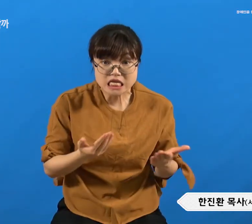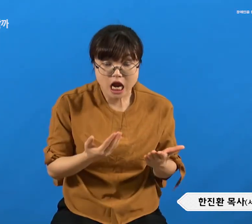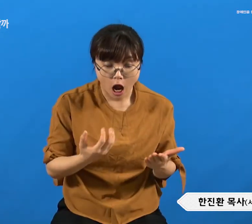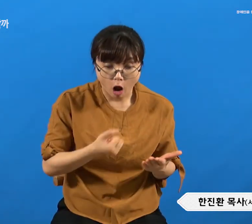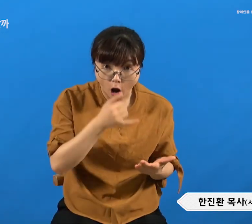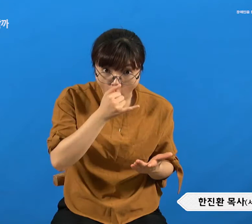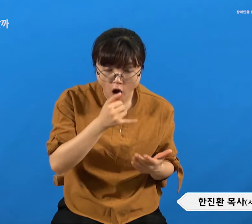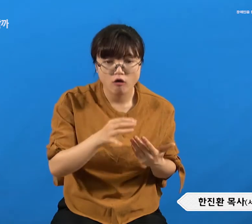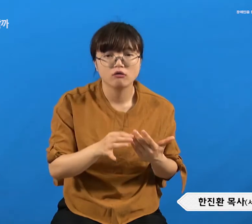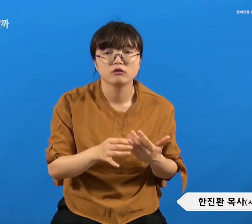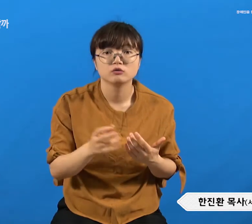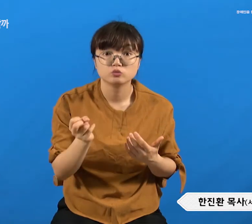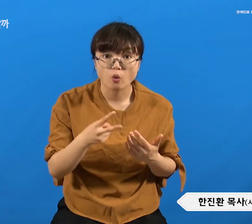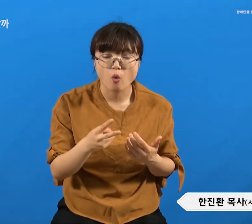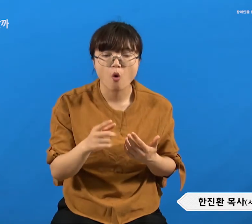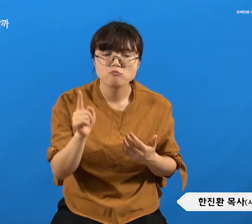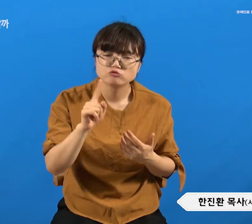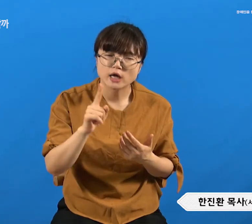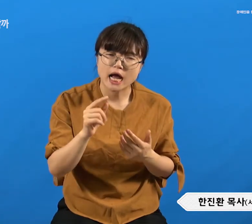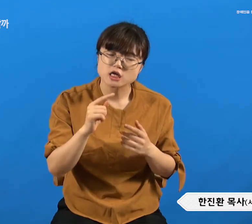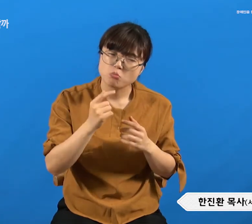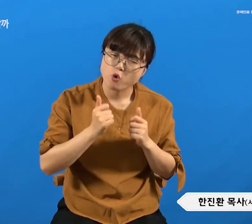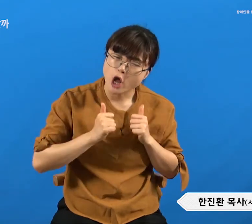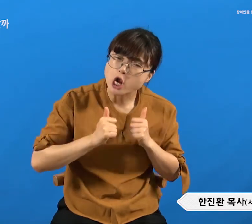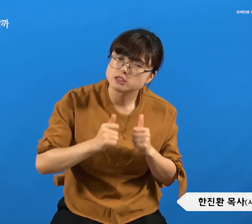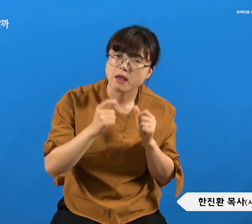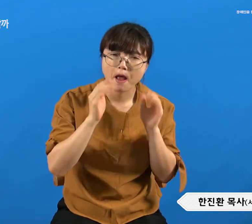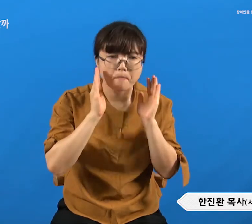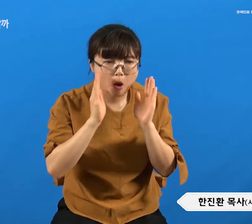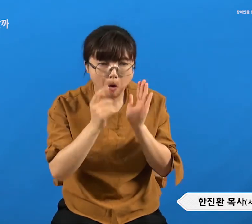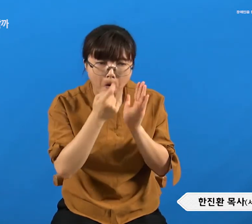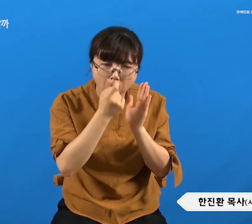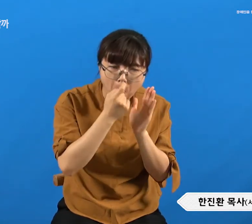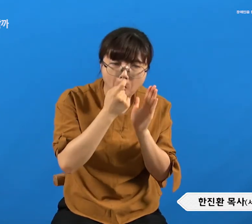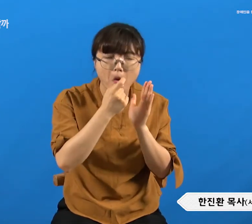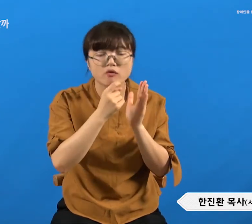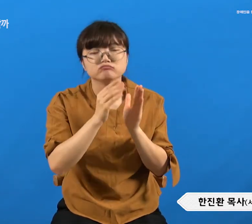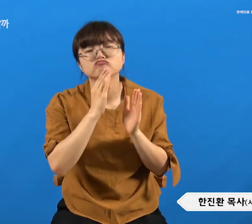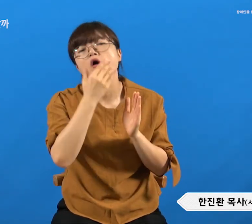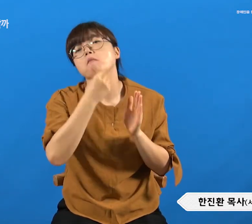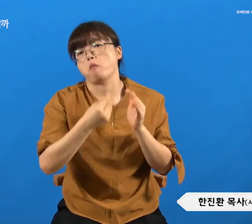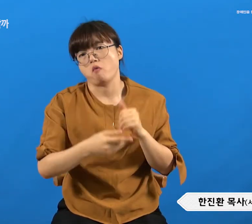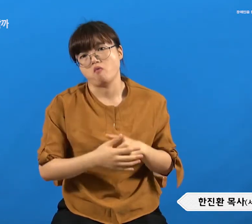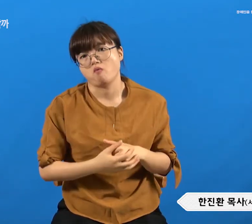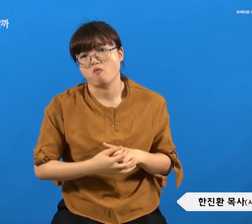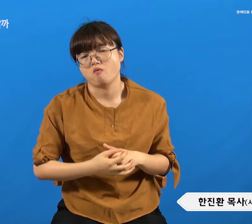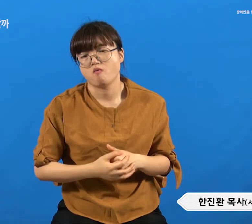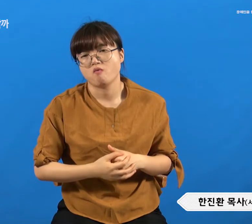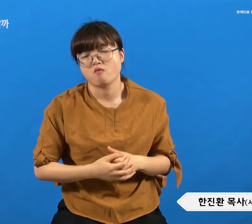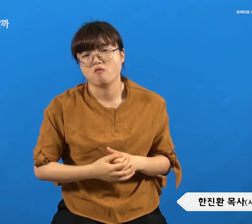일거리가 있는 사람, 하다못해 무엇을 열심히 배우기라도 하는 사람은 행복합니다.